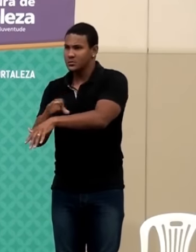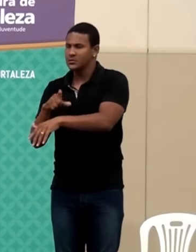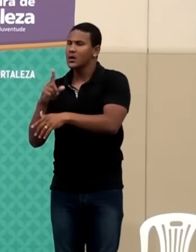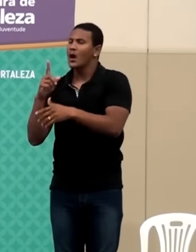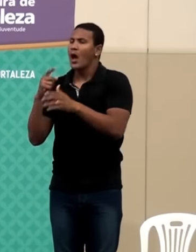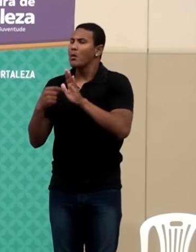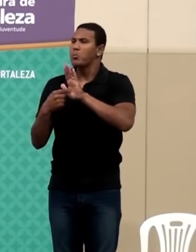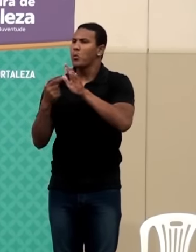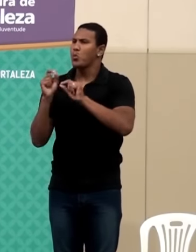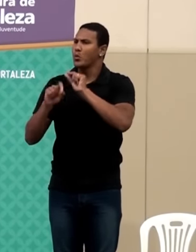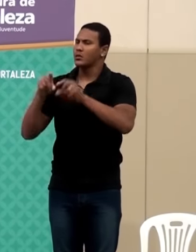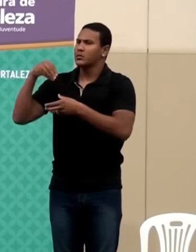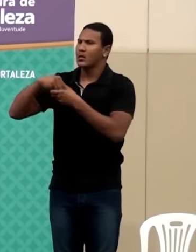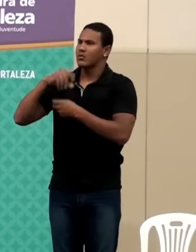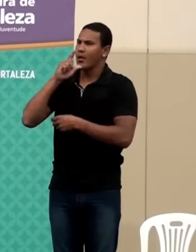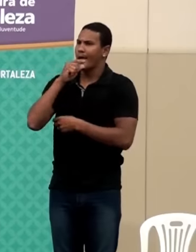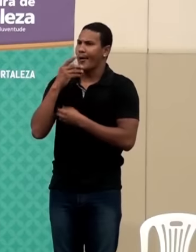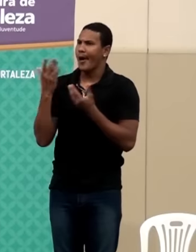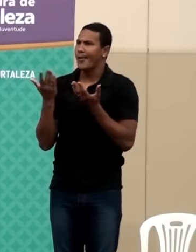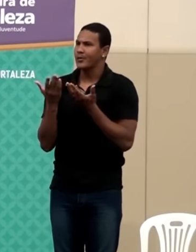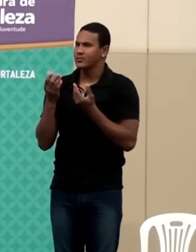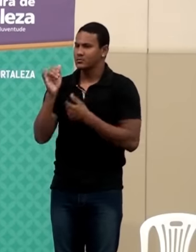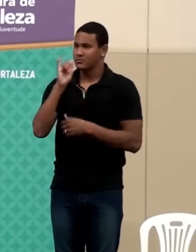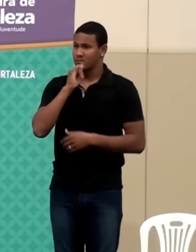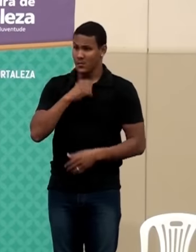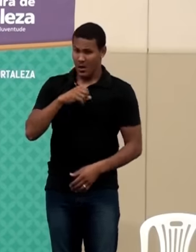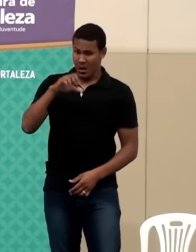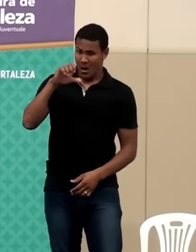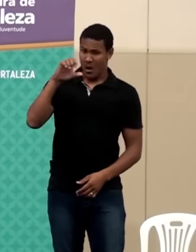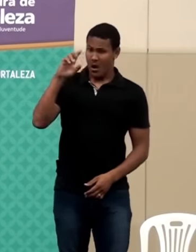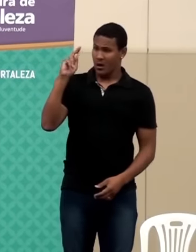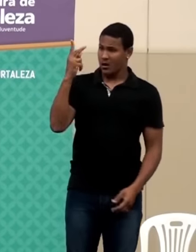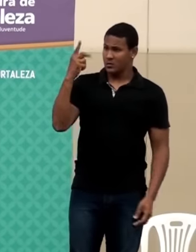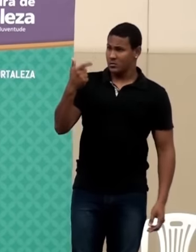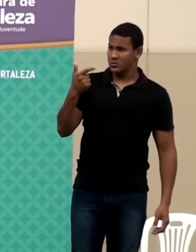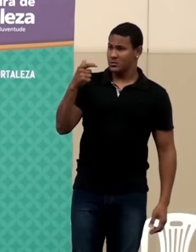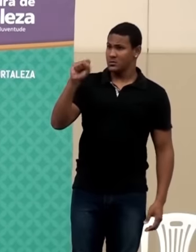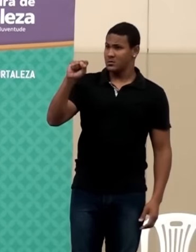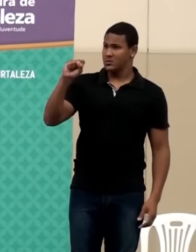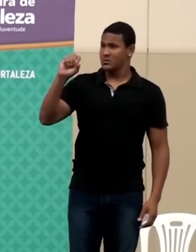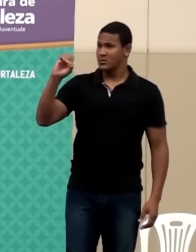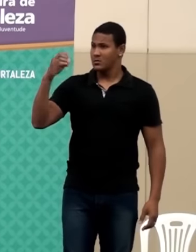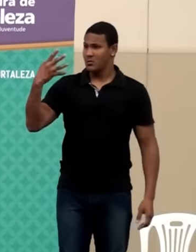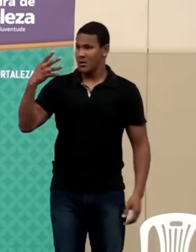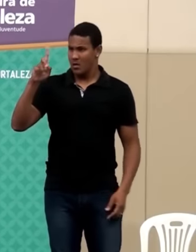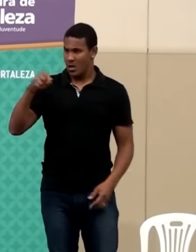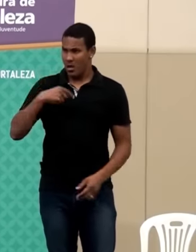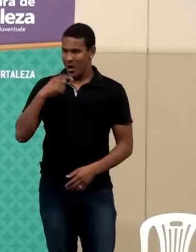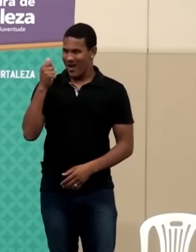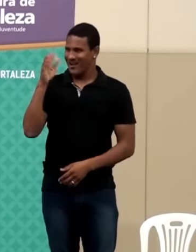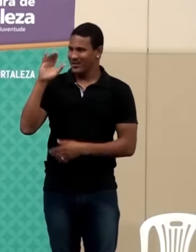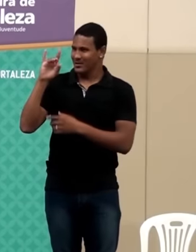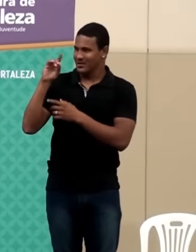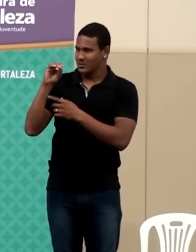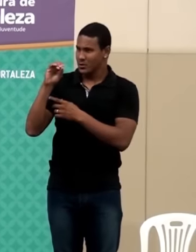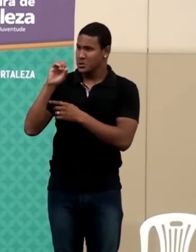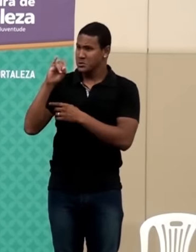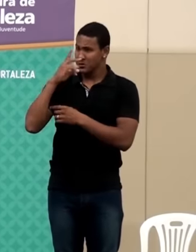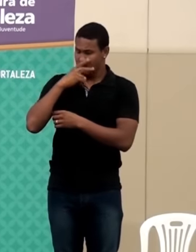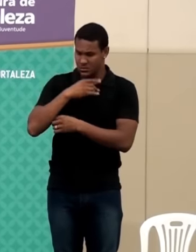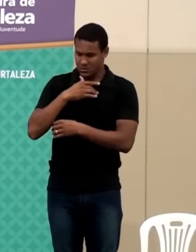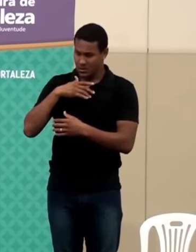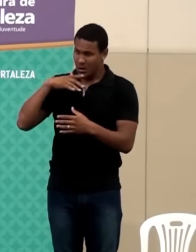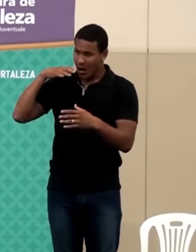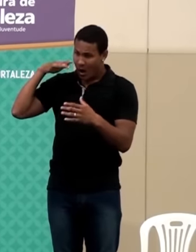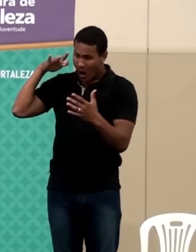Ora, se o H2SO4 é um ácido, na hora que esse ácido foi lá em contato com a água do rio, ele vai fazer com que a água do